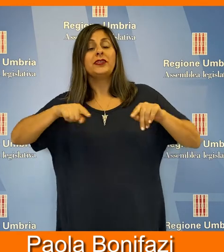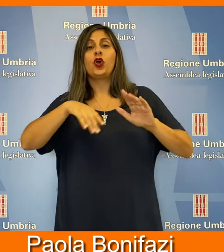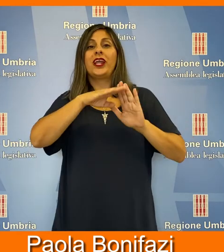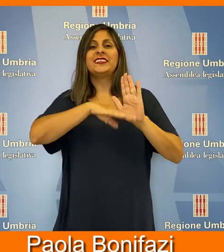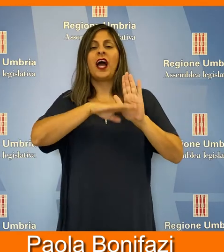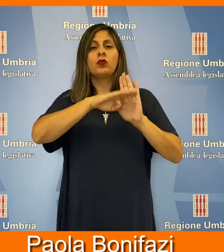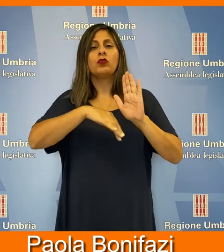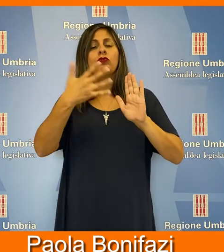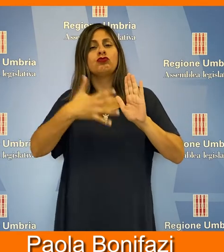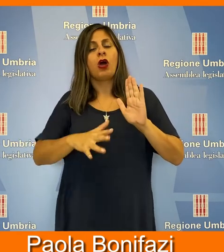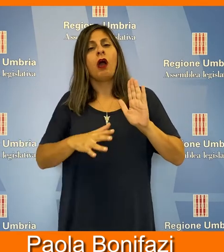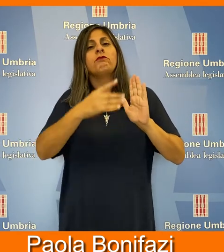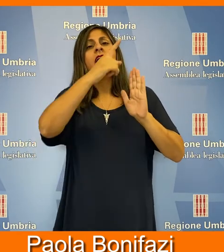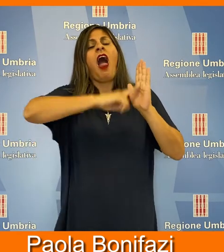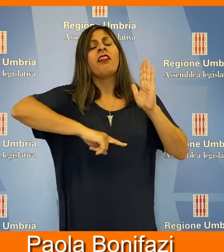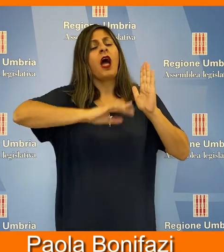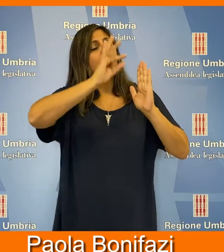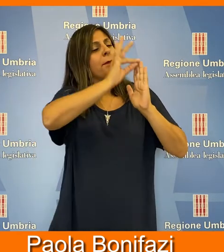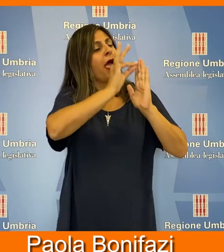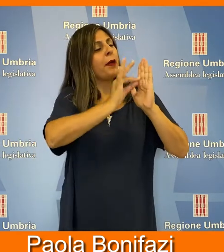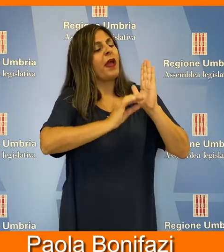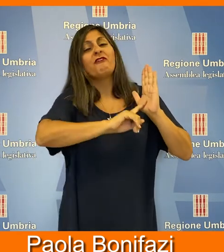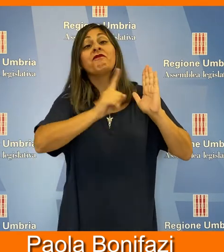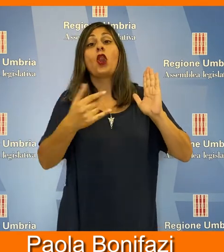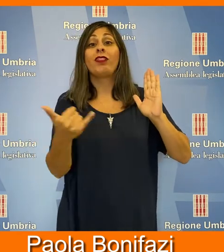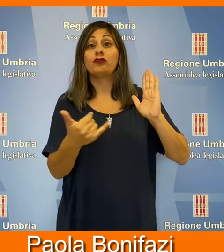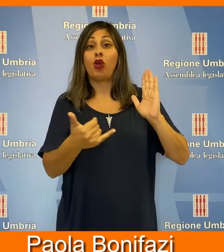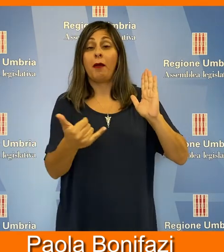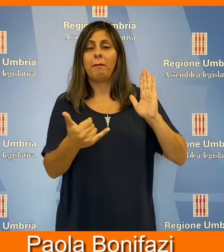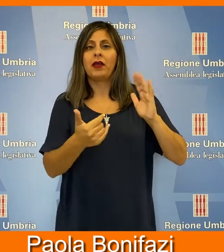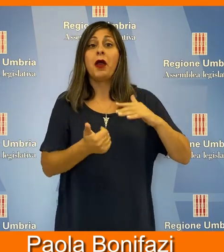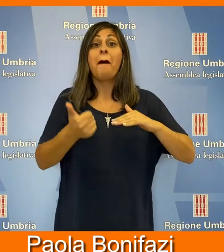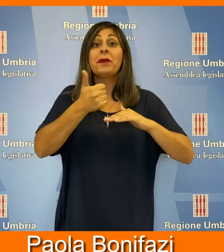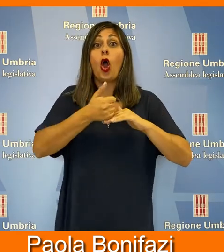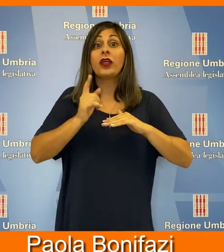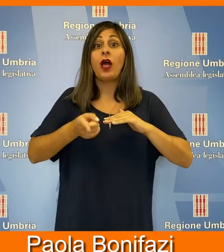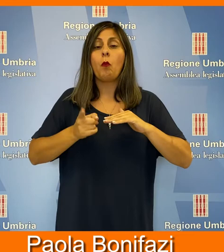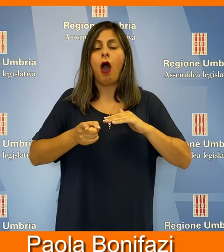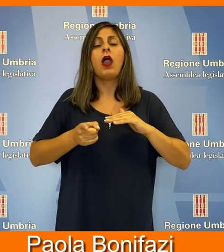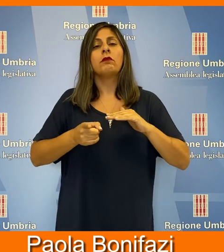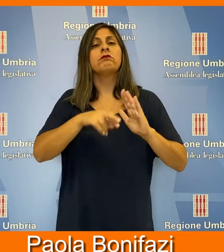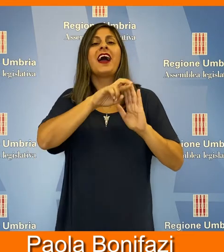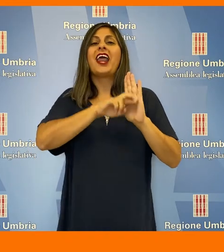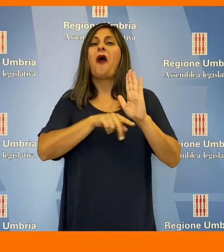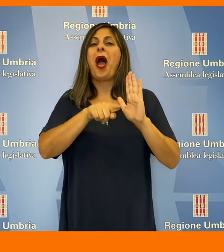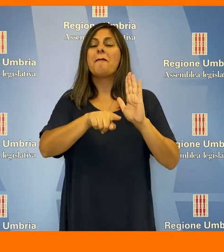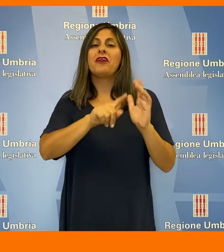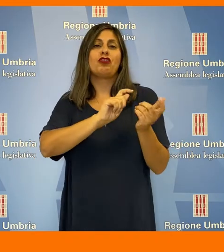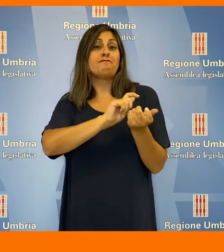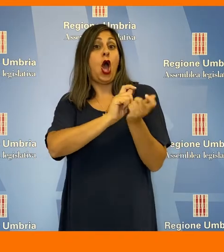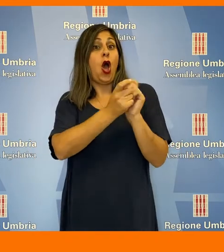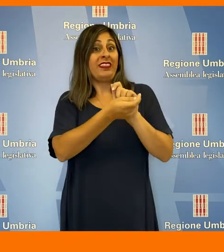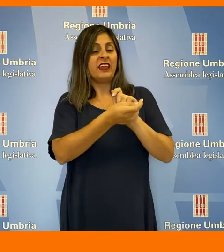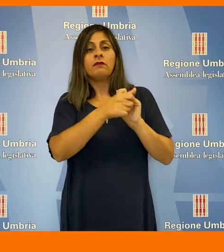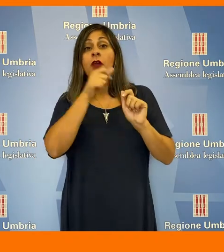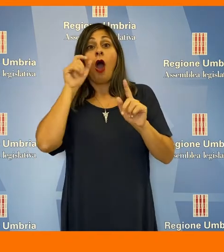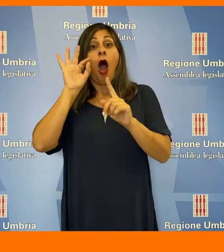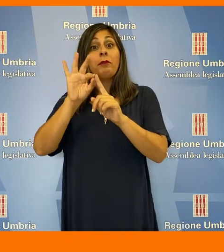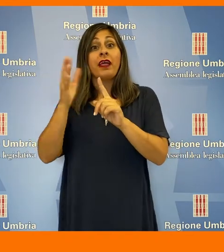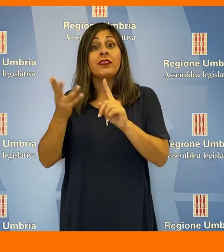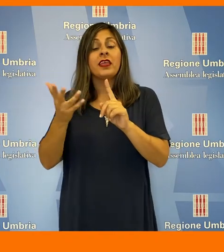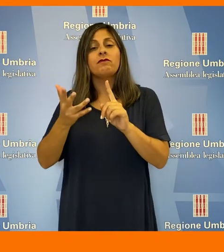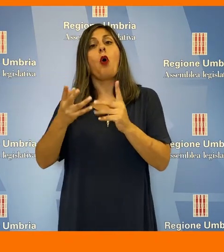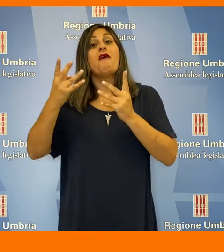della Commissione Statuto fino a dicembre. Priorità, modifiche al regolamento per migliorare